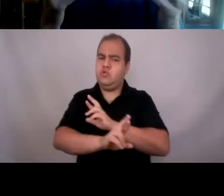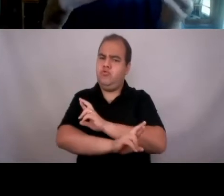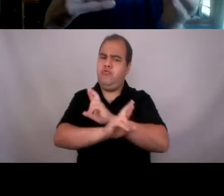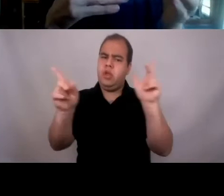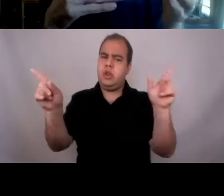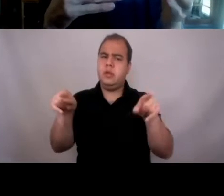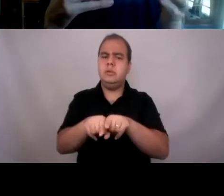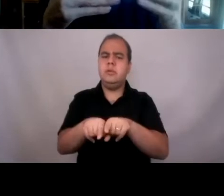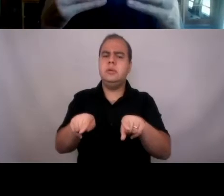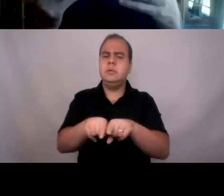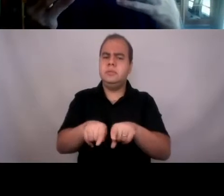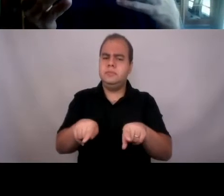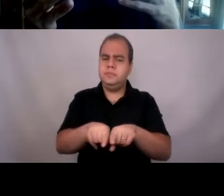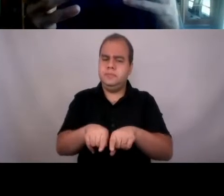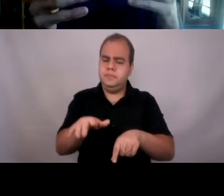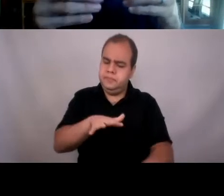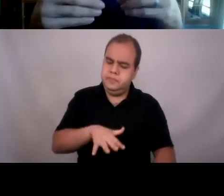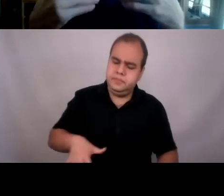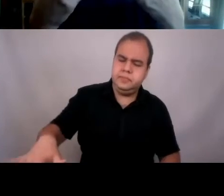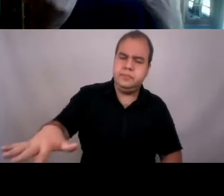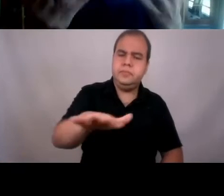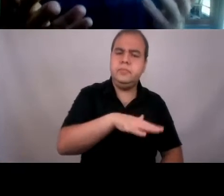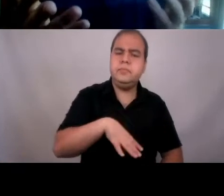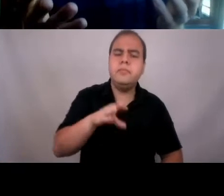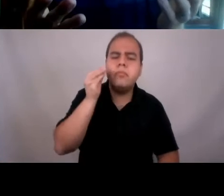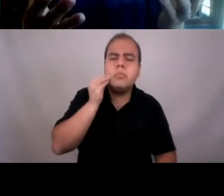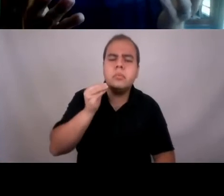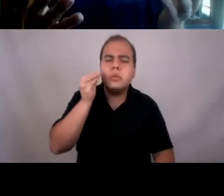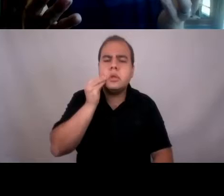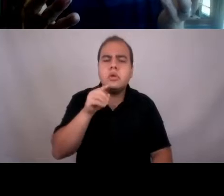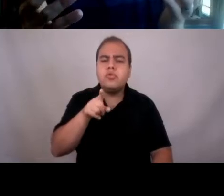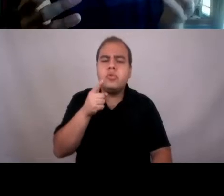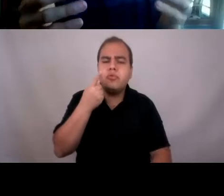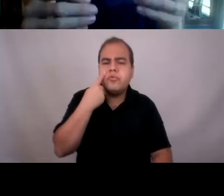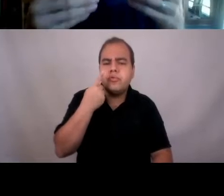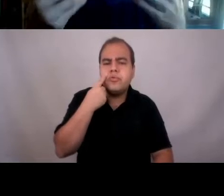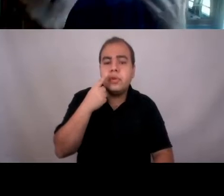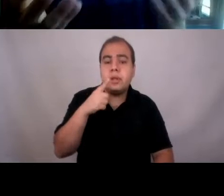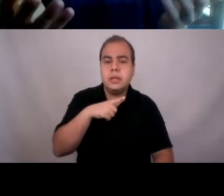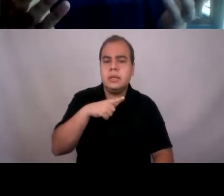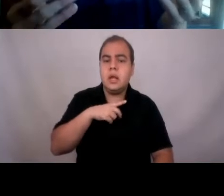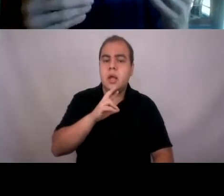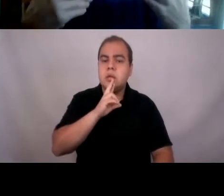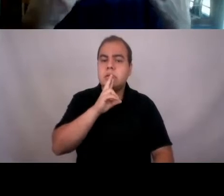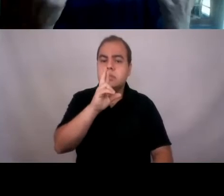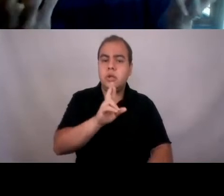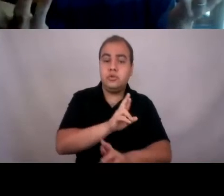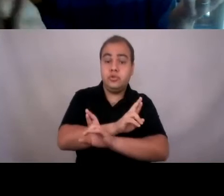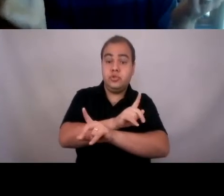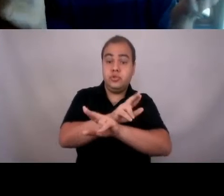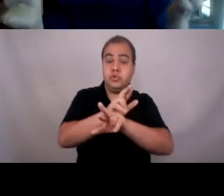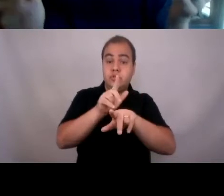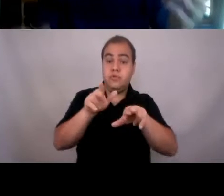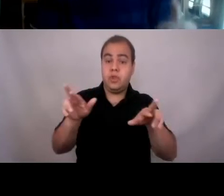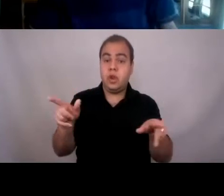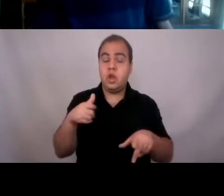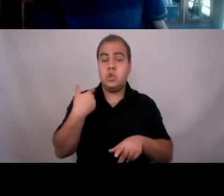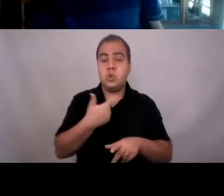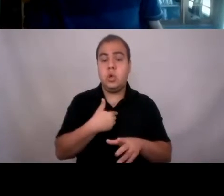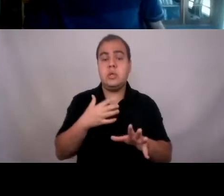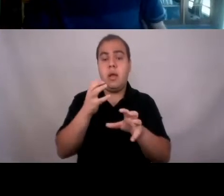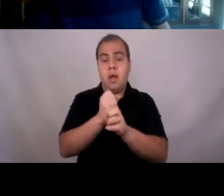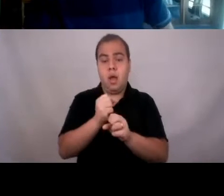com o tipo de teste que você fizer, vai lhe dar um resultado diferente, e a partir desse resultado é que a gente vai calcular,